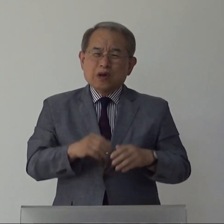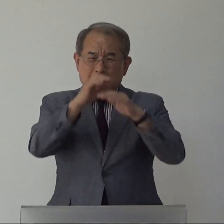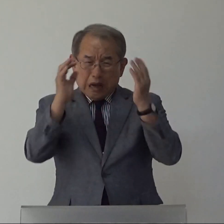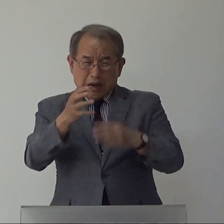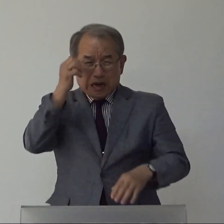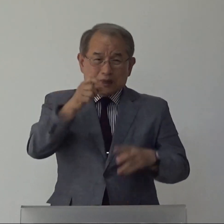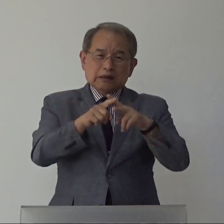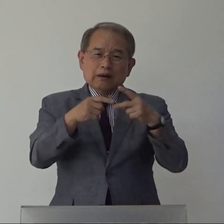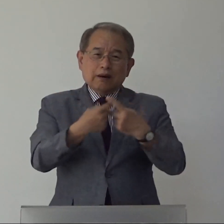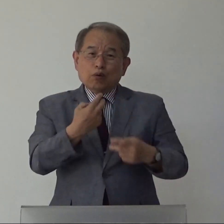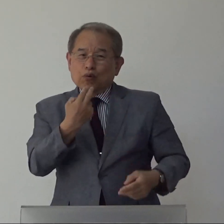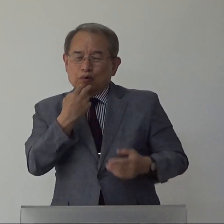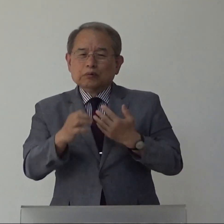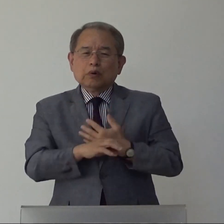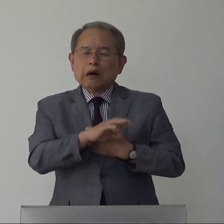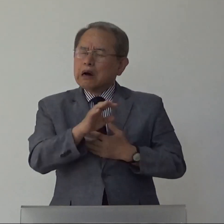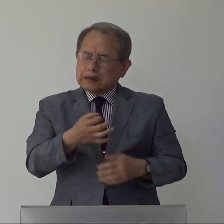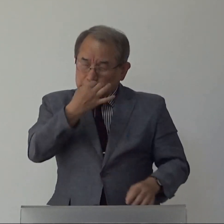이해하려고 노력하십시오.